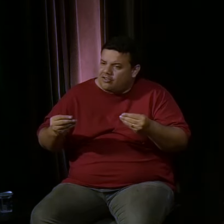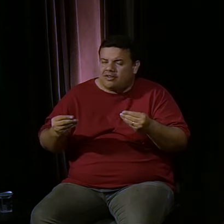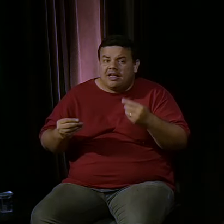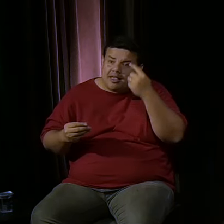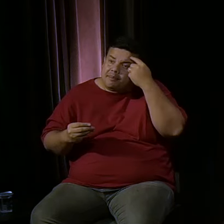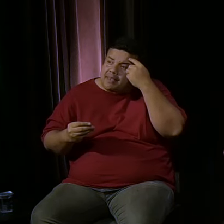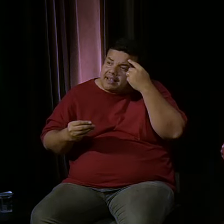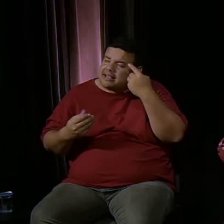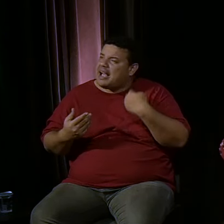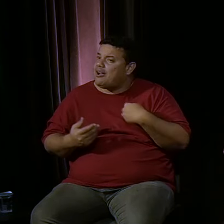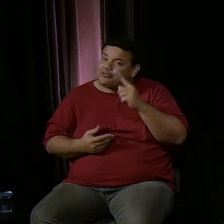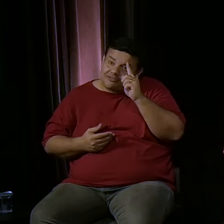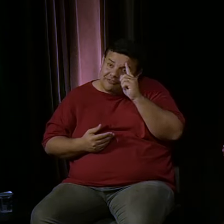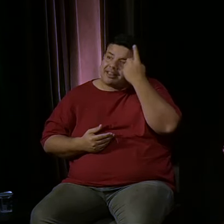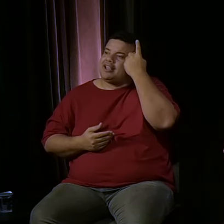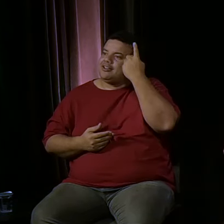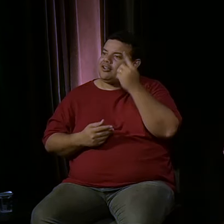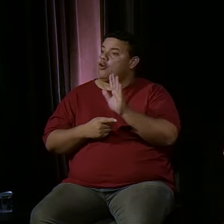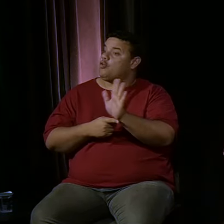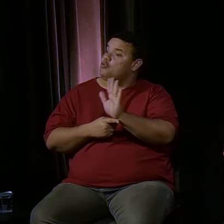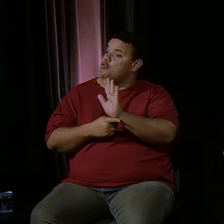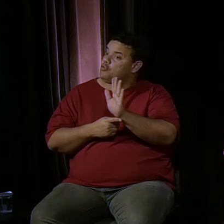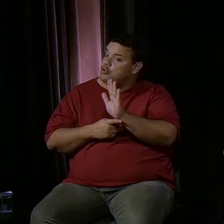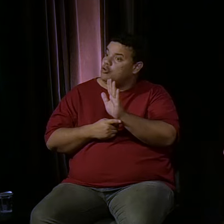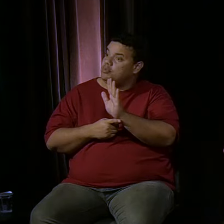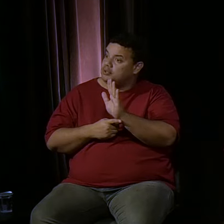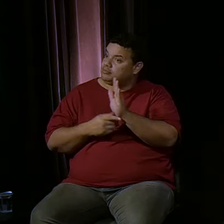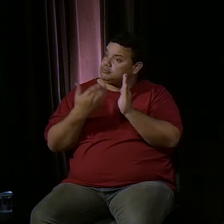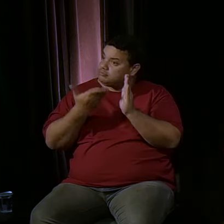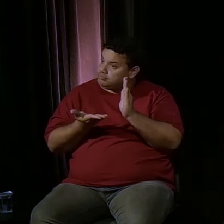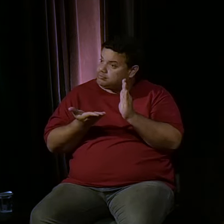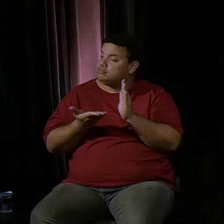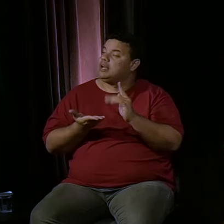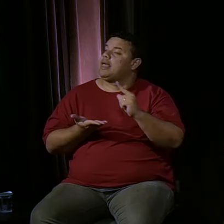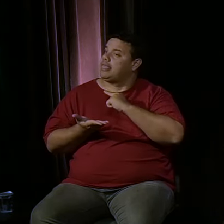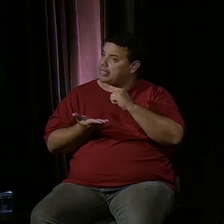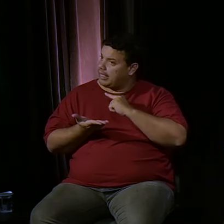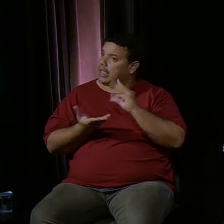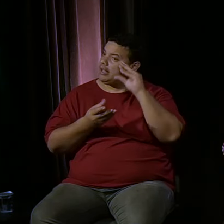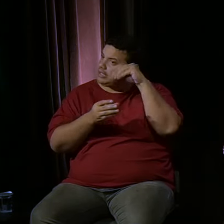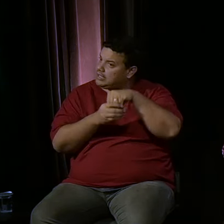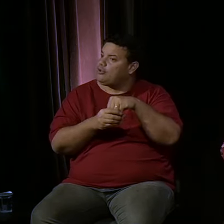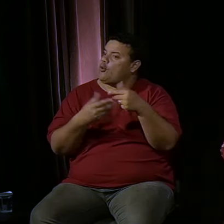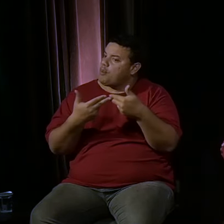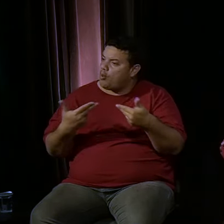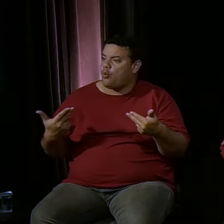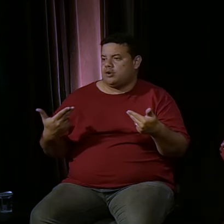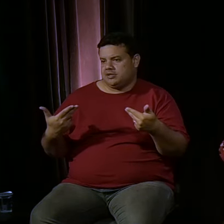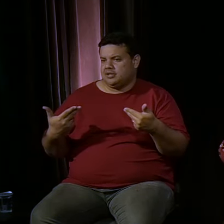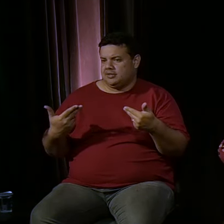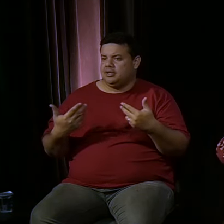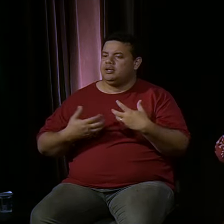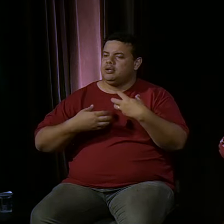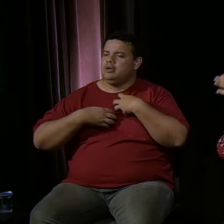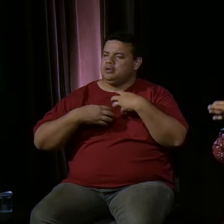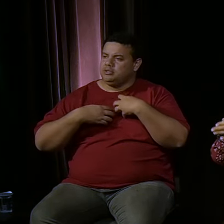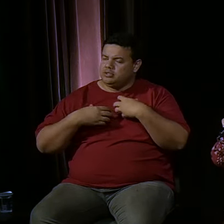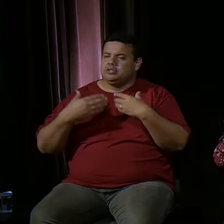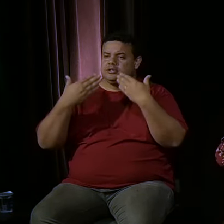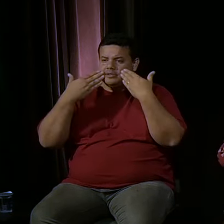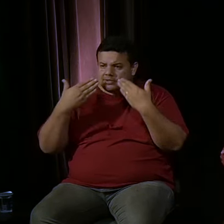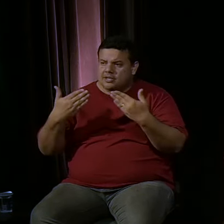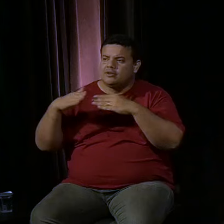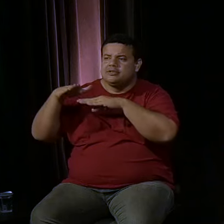inventando moda. Aí a gente pega um filme desse e diz, opa, tem alguma coisa aqui. Então, esse gesto, né, de ir até